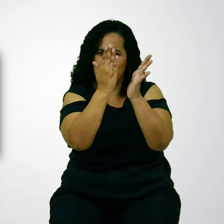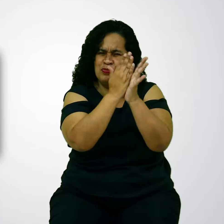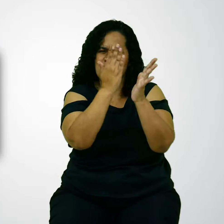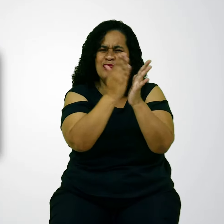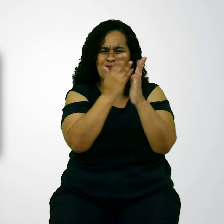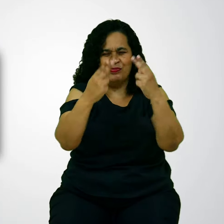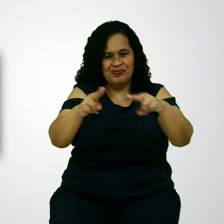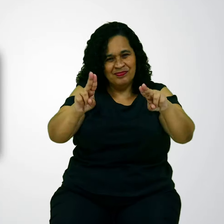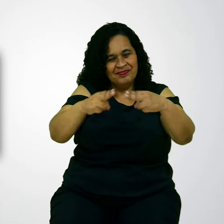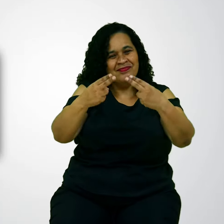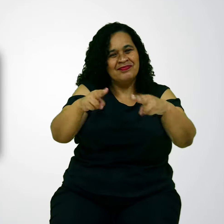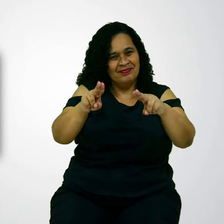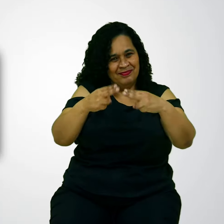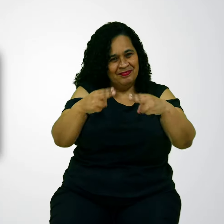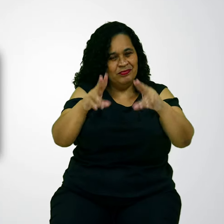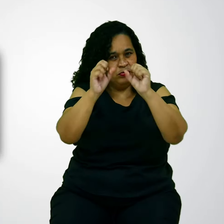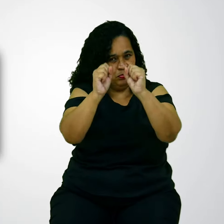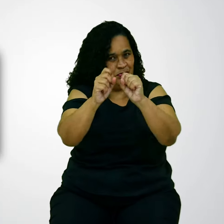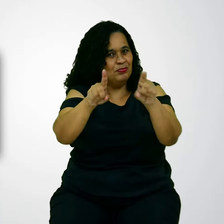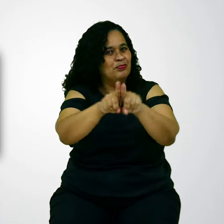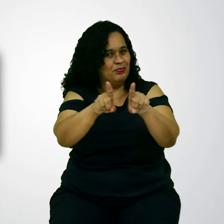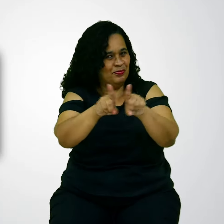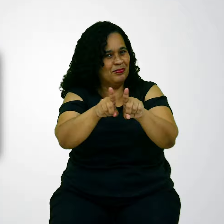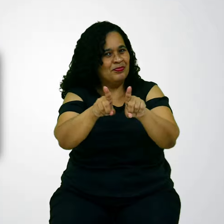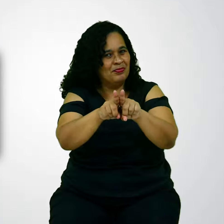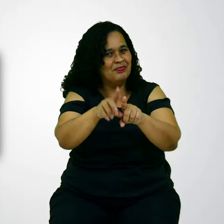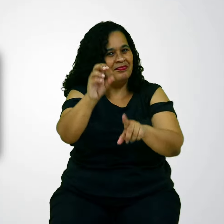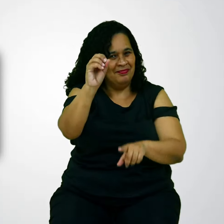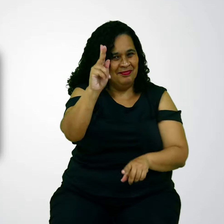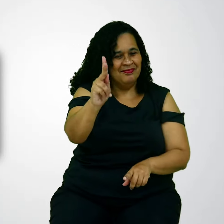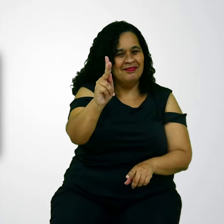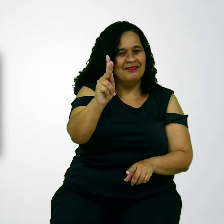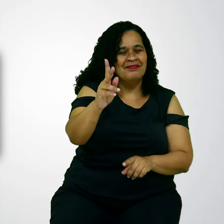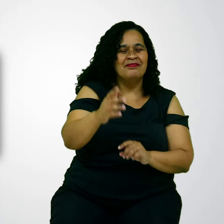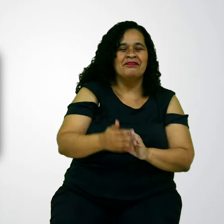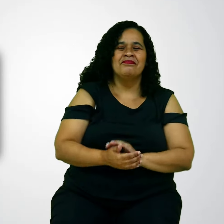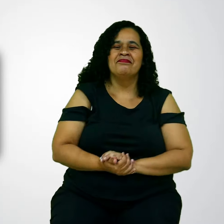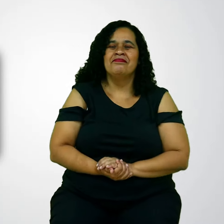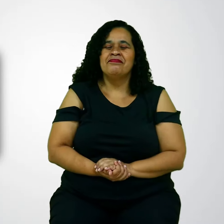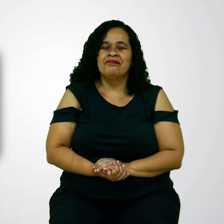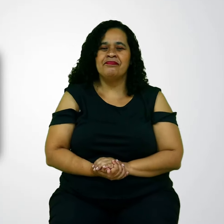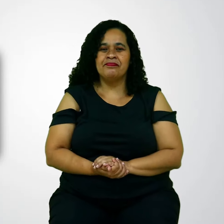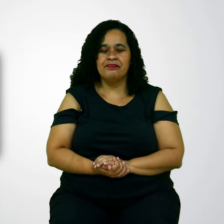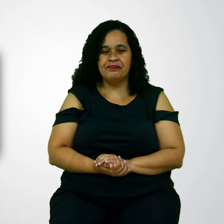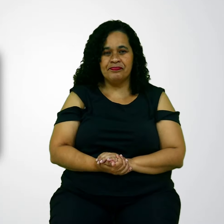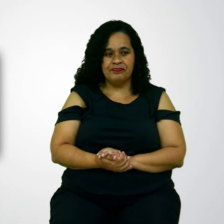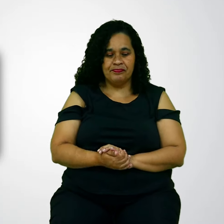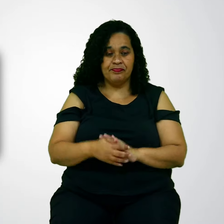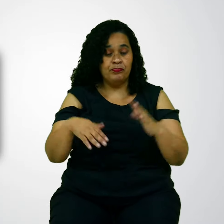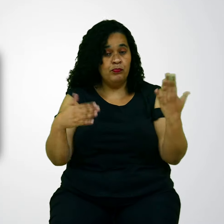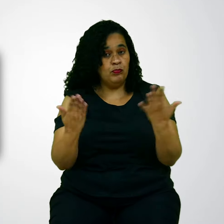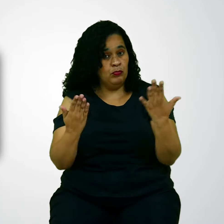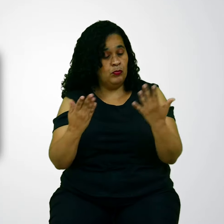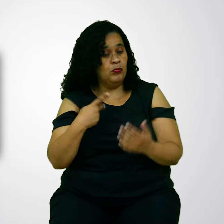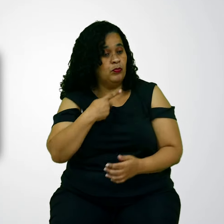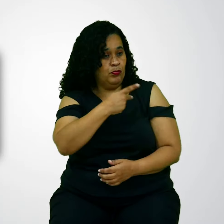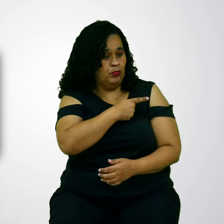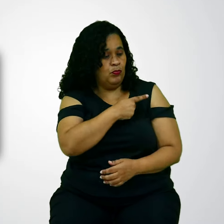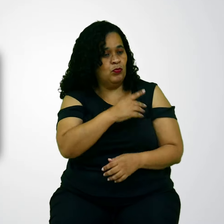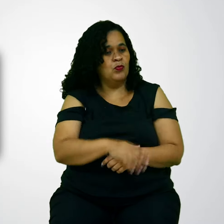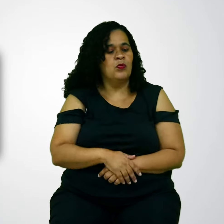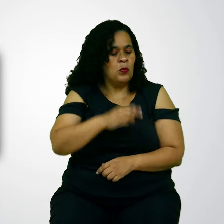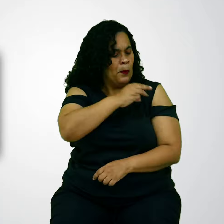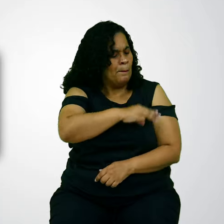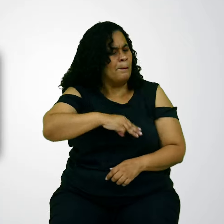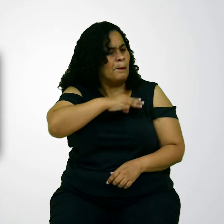disponibilizar a cifra para você poder tocar essa música aí na sua igreja. Pastor, A missão, ela é dada por Deus. É